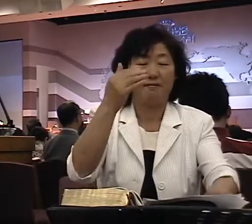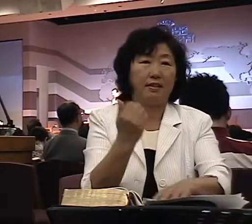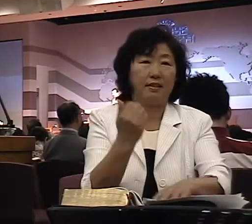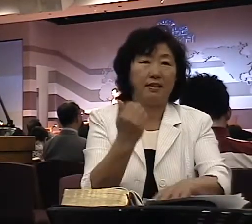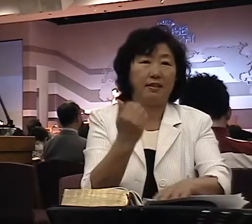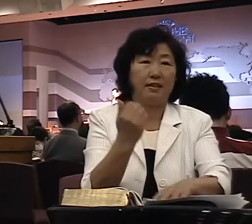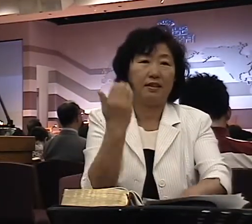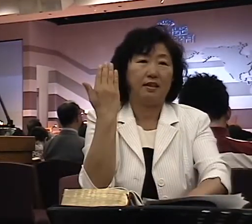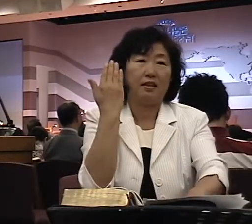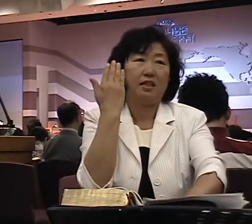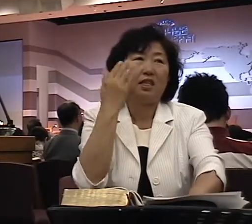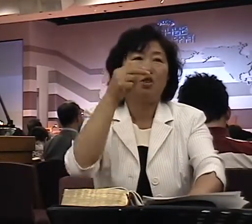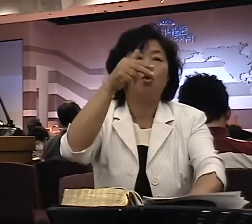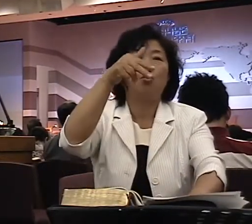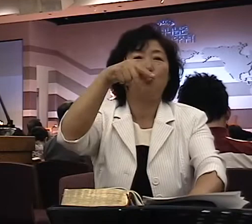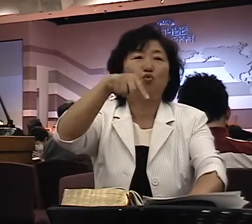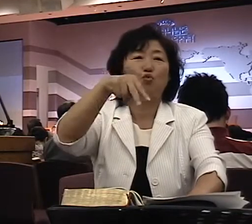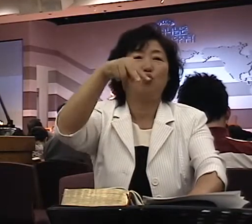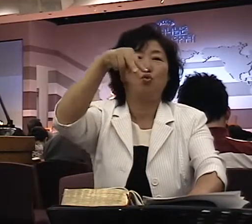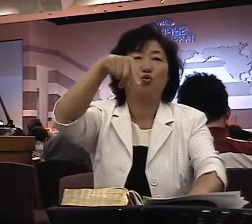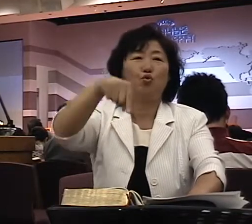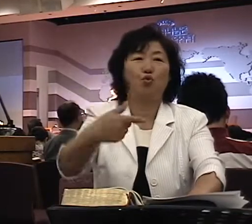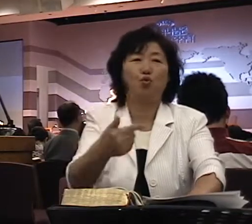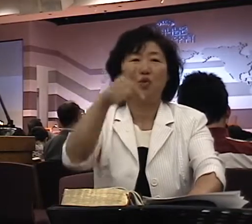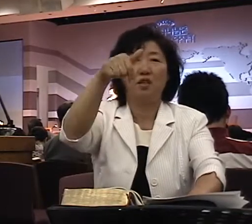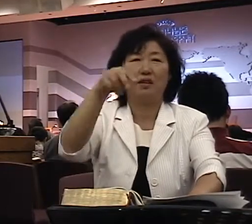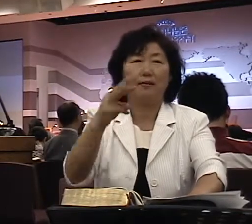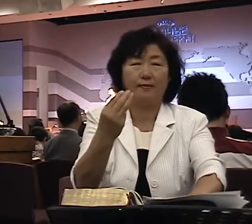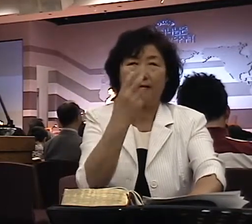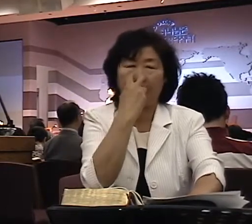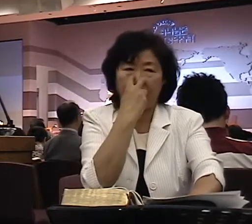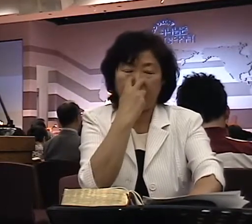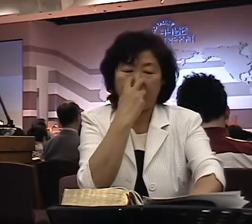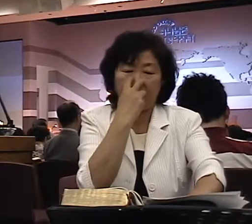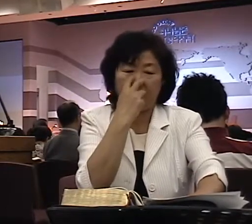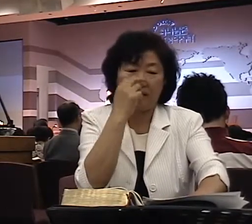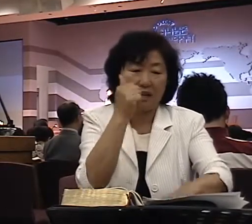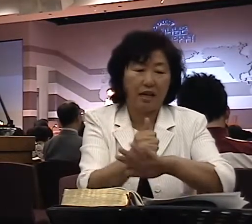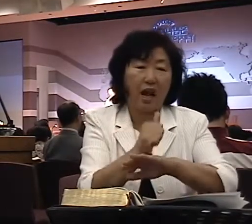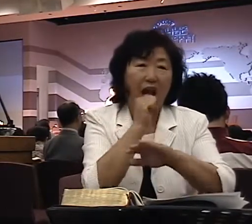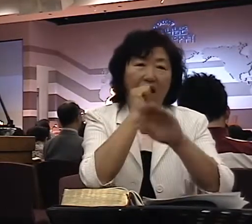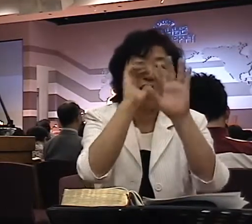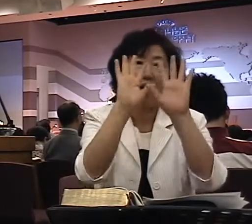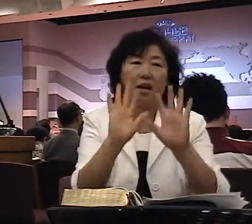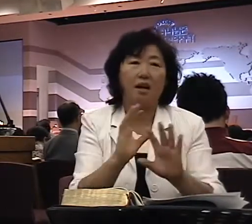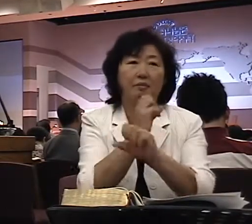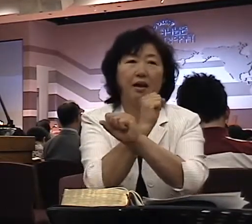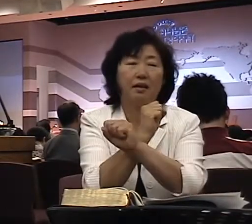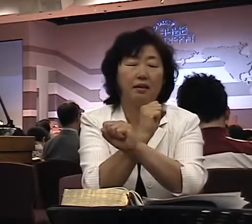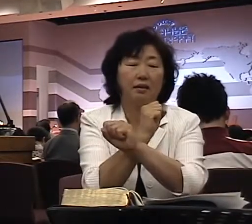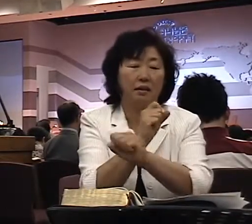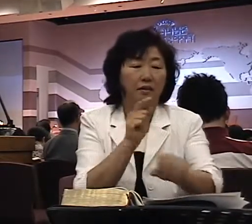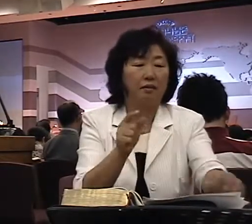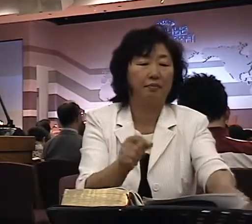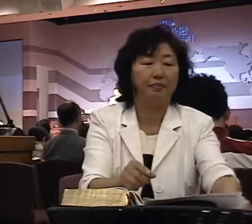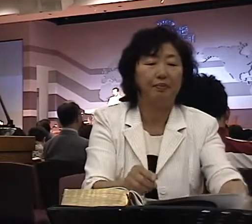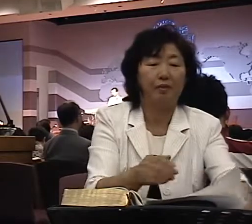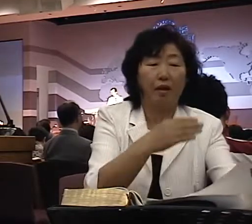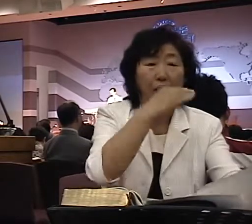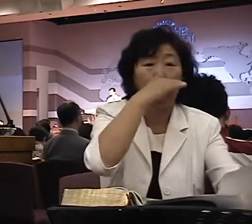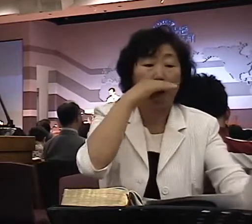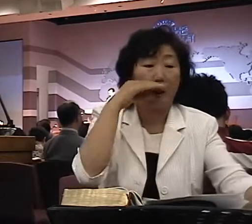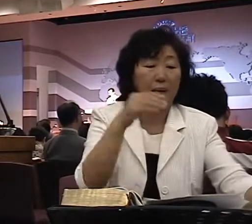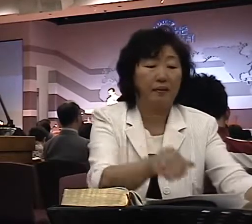때 그에게 임한 결과는 누명을 쓰는 것이었고 감옥에 갇히는 것이었습니다. 올바른